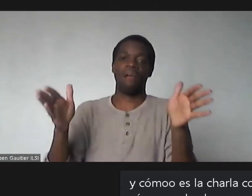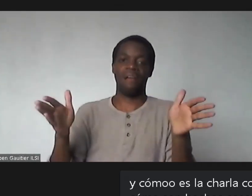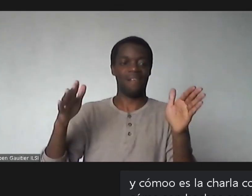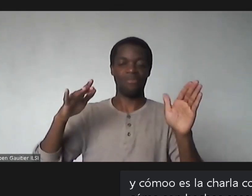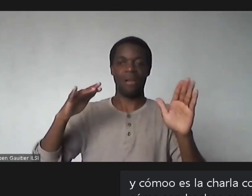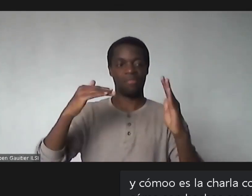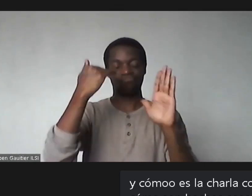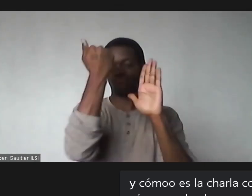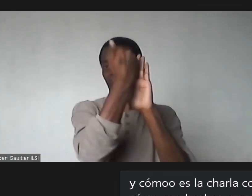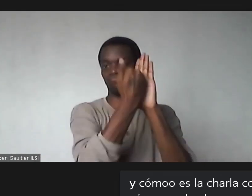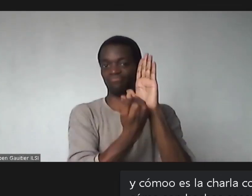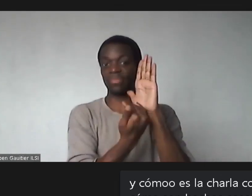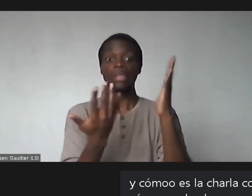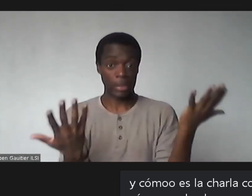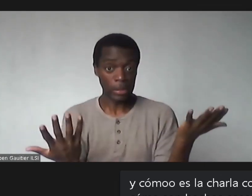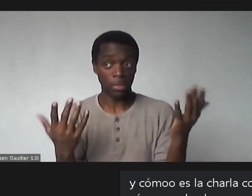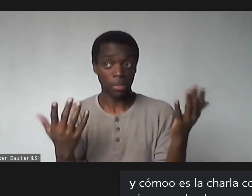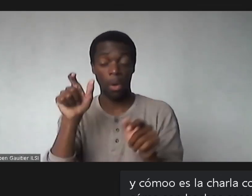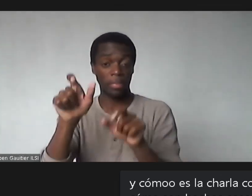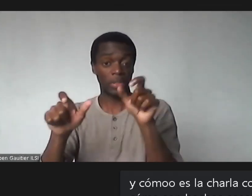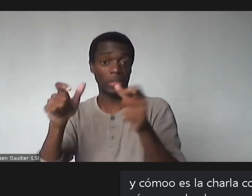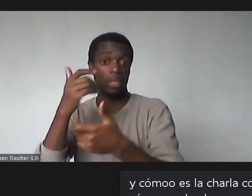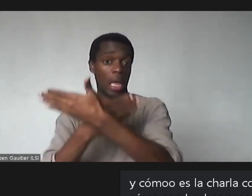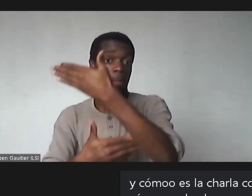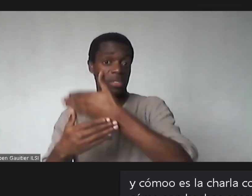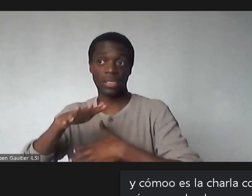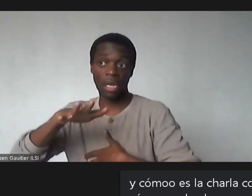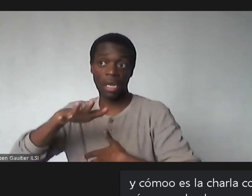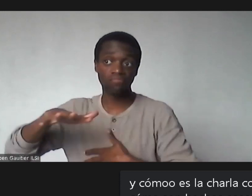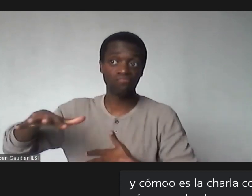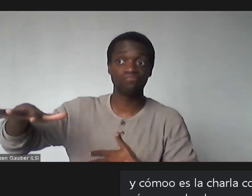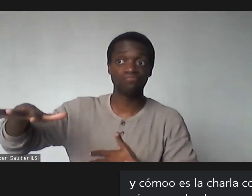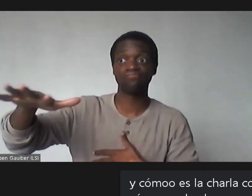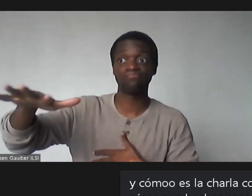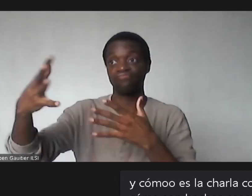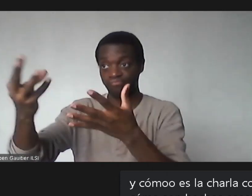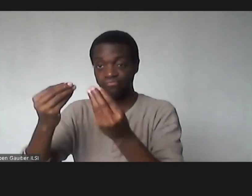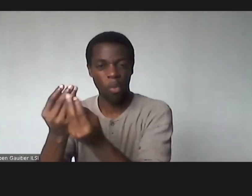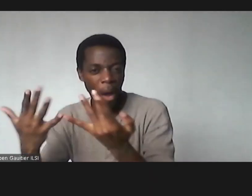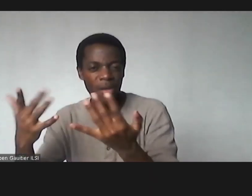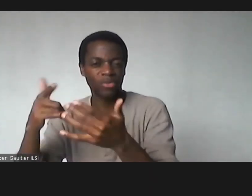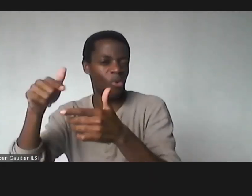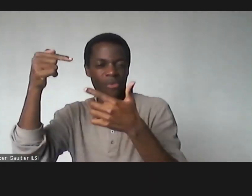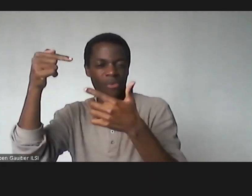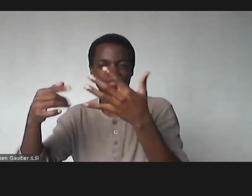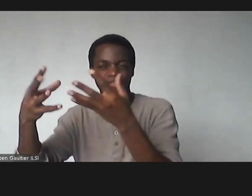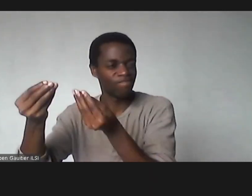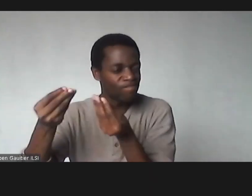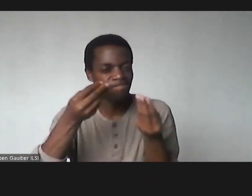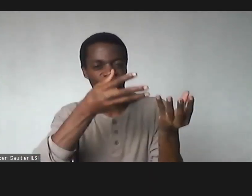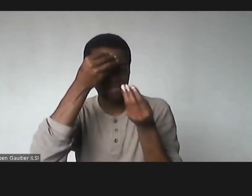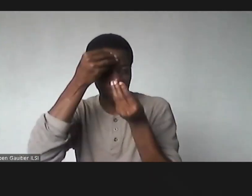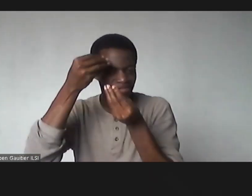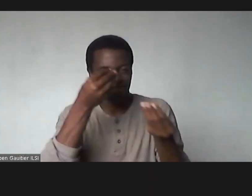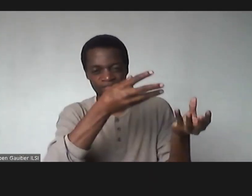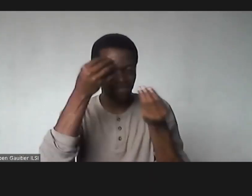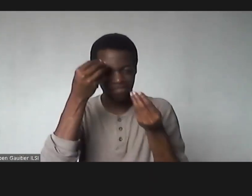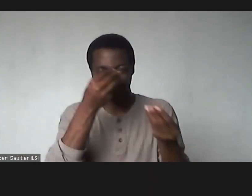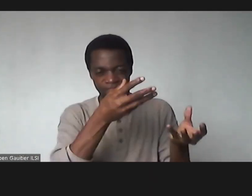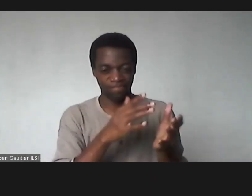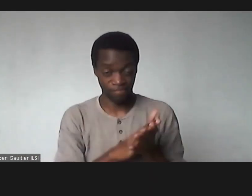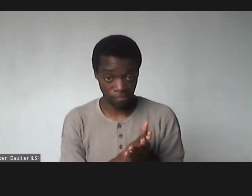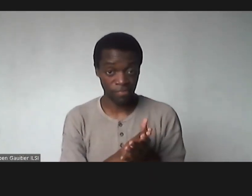con discapacidad y también los límites que los datos tienen también. Creo que es importante comprender los potenciales y los límites de estos